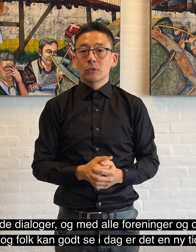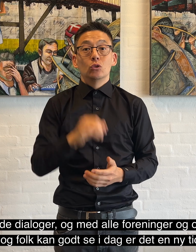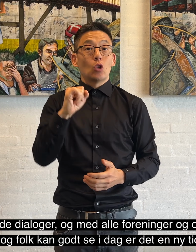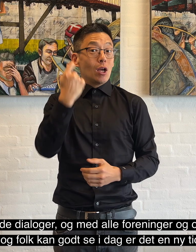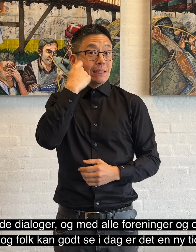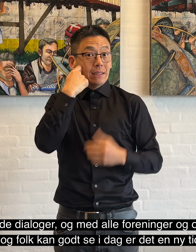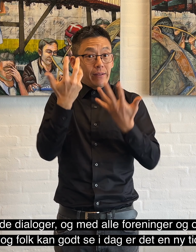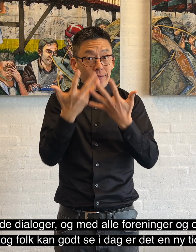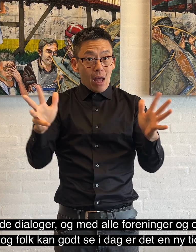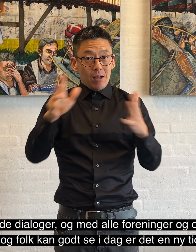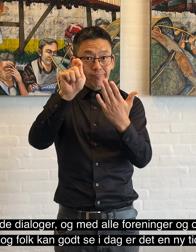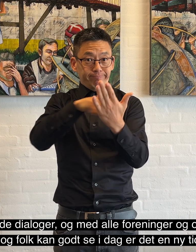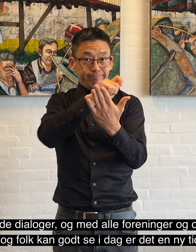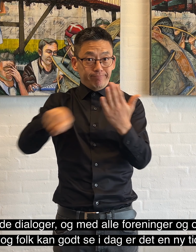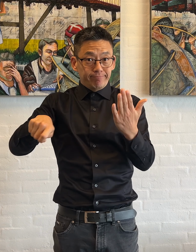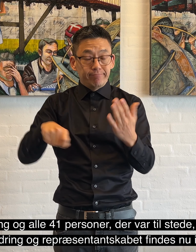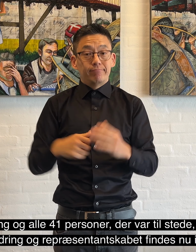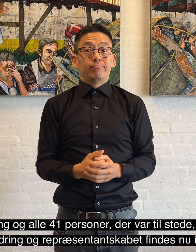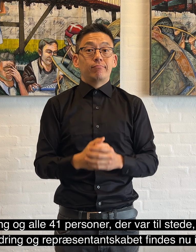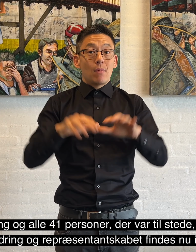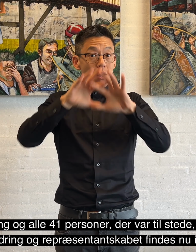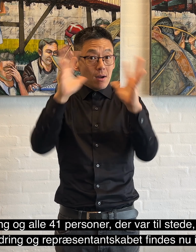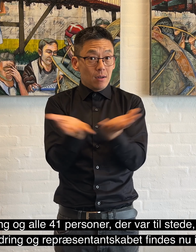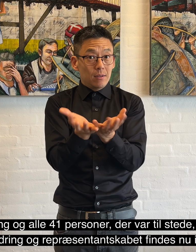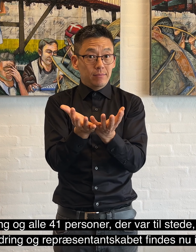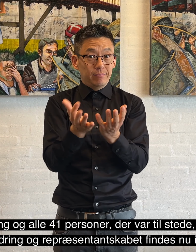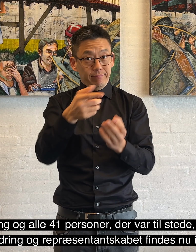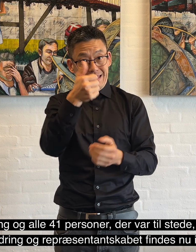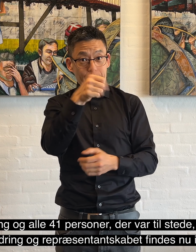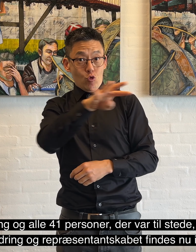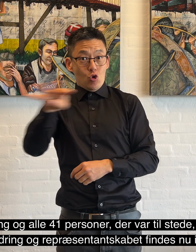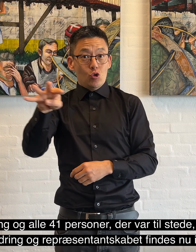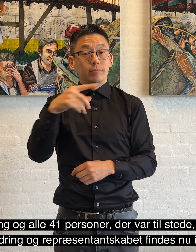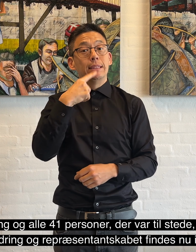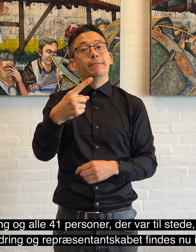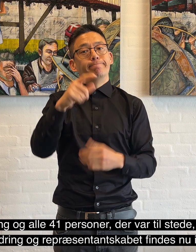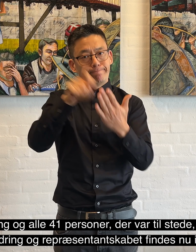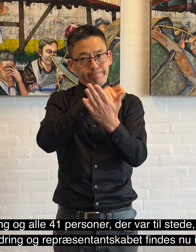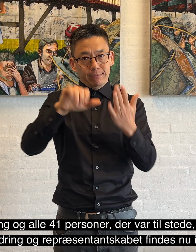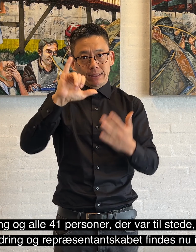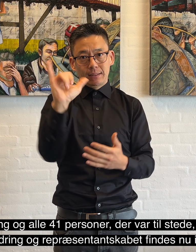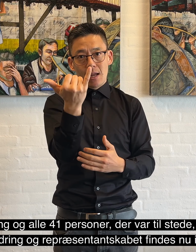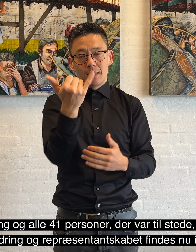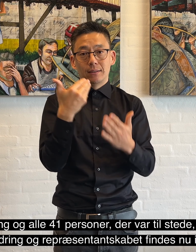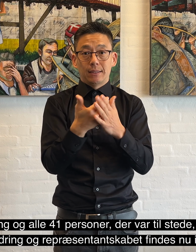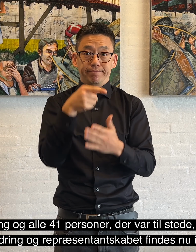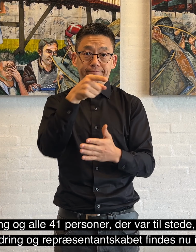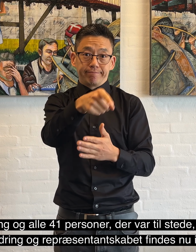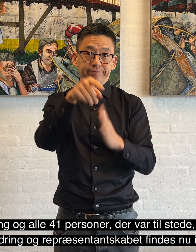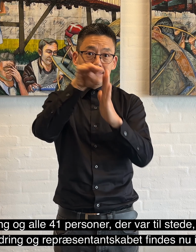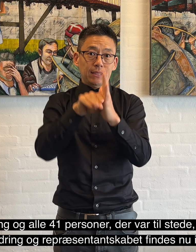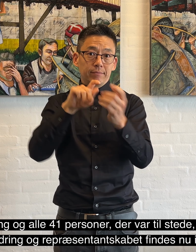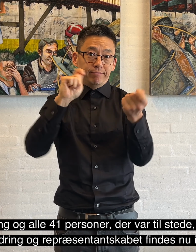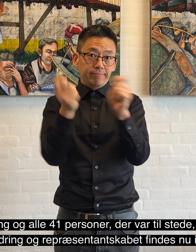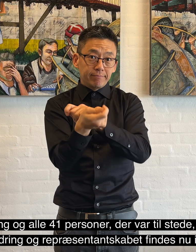tid, og det var en nødvendighed. Vi har lige haft afstemning, og alle 41 personer, der var til stede, stemte ja